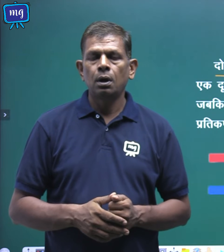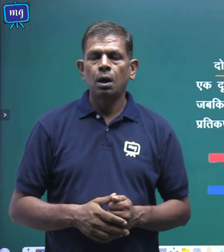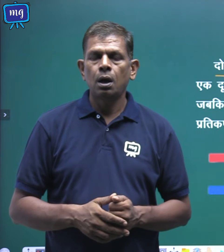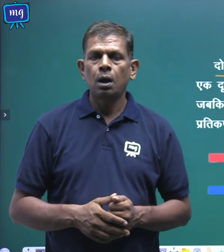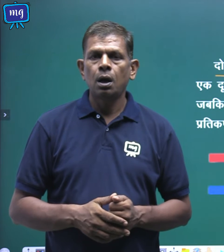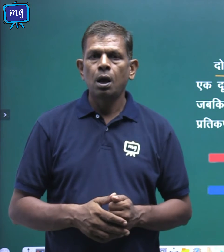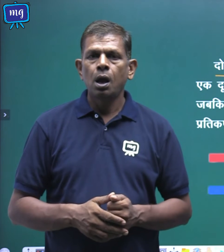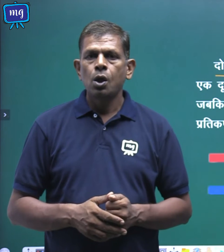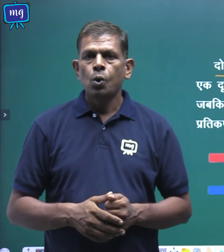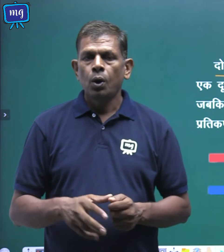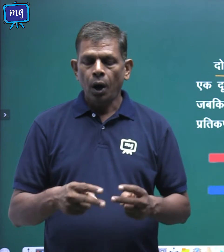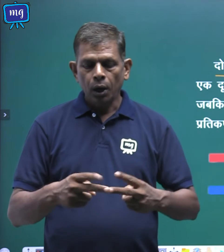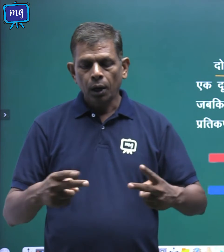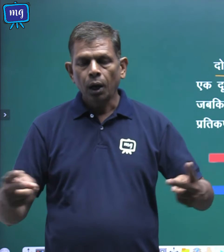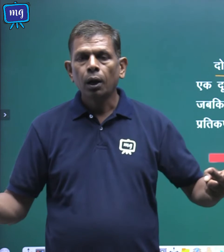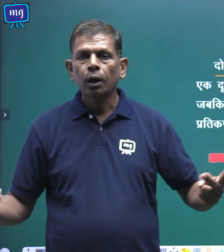असमान ध्रुव